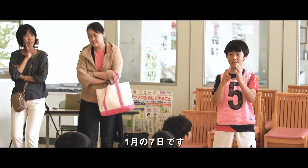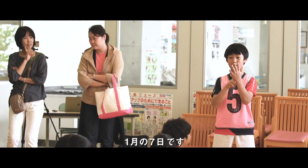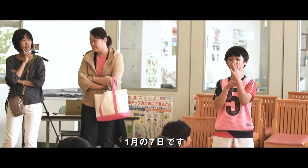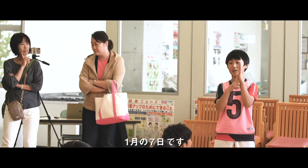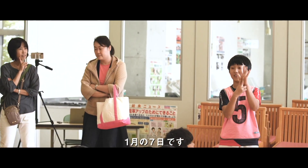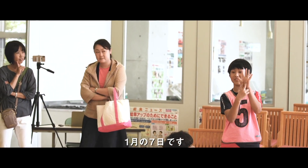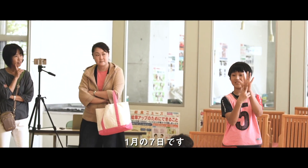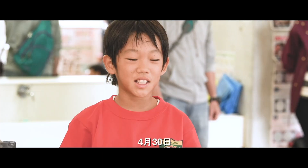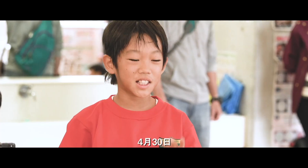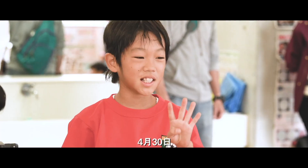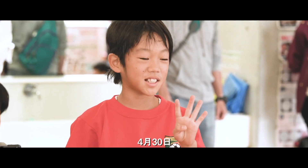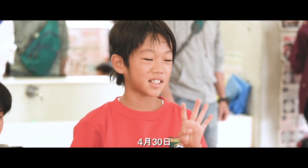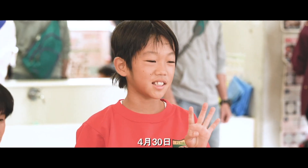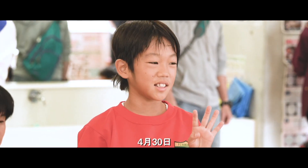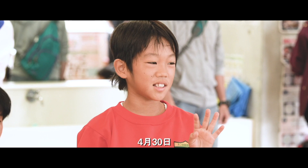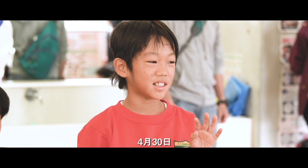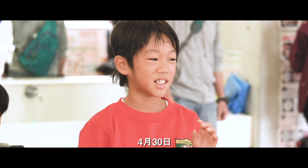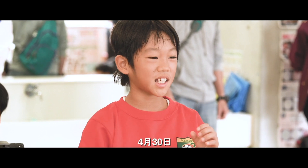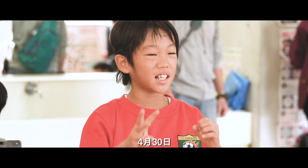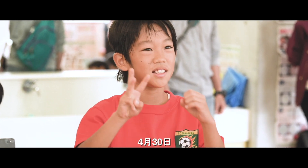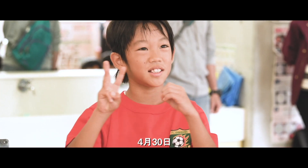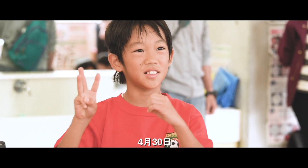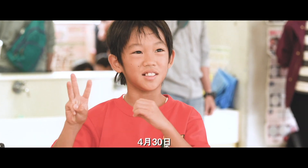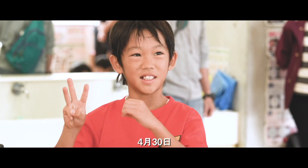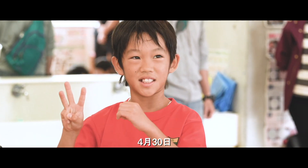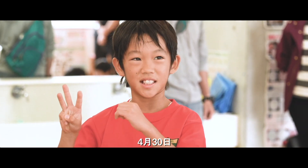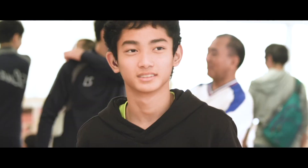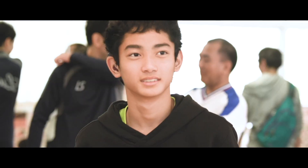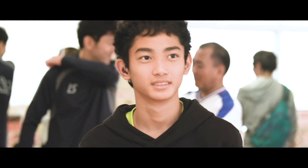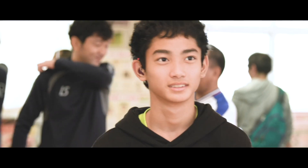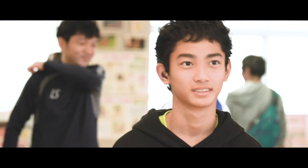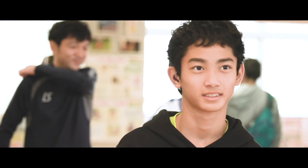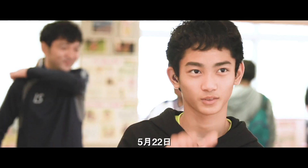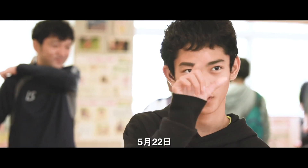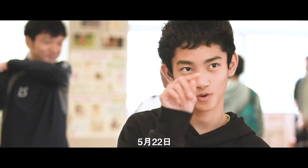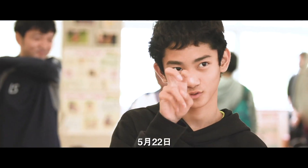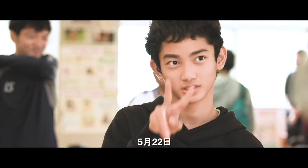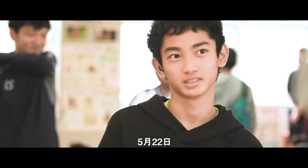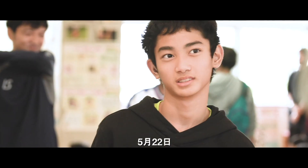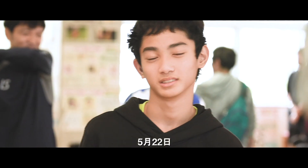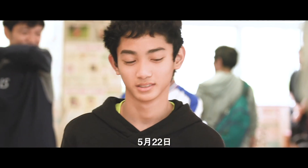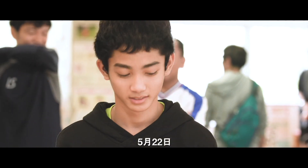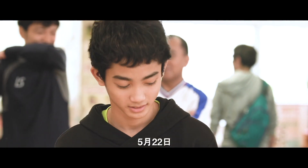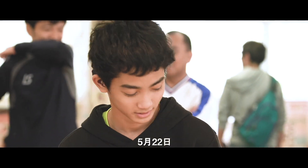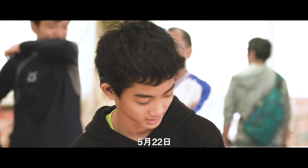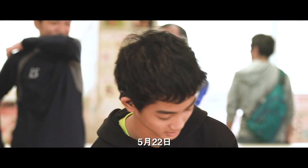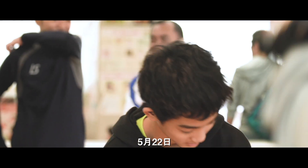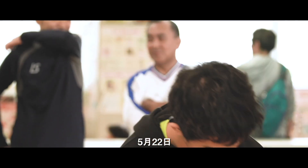7日です。 4月30日 5月22日